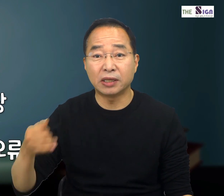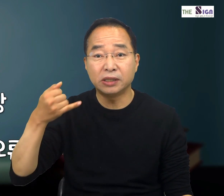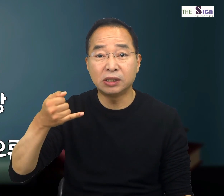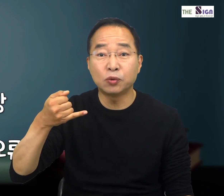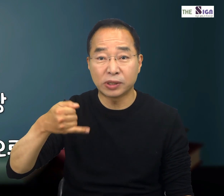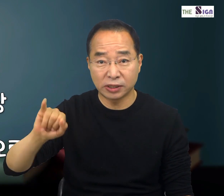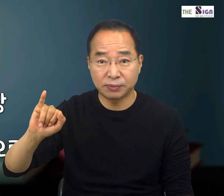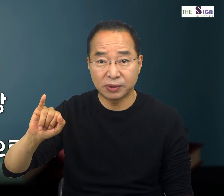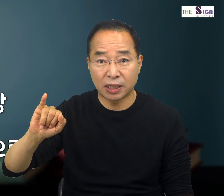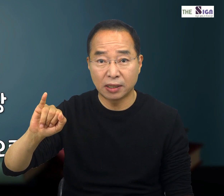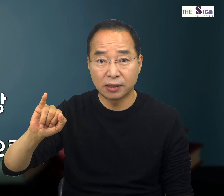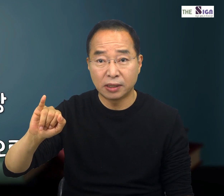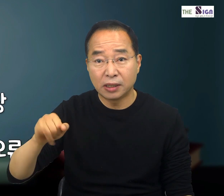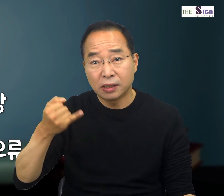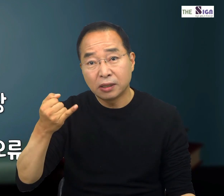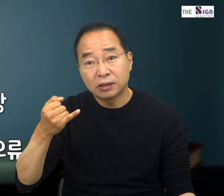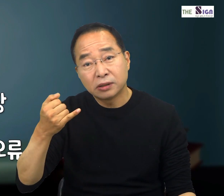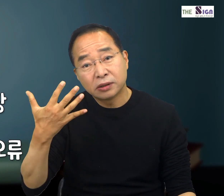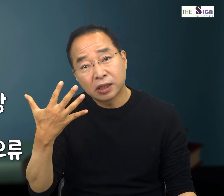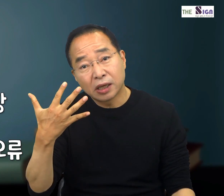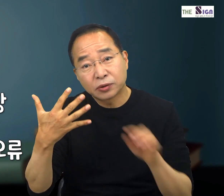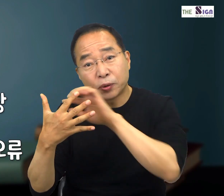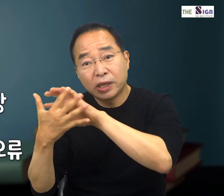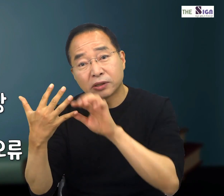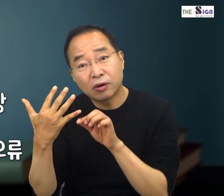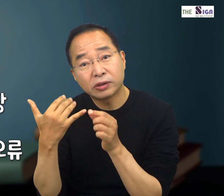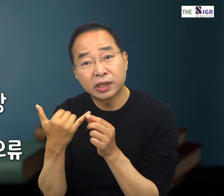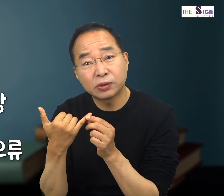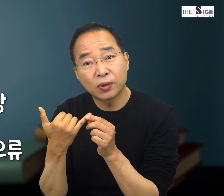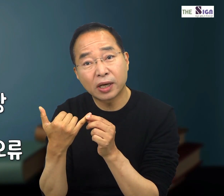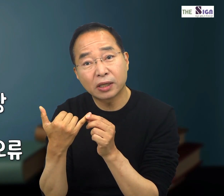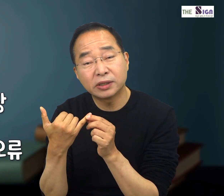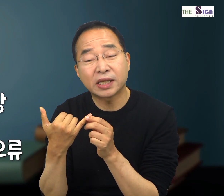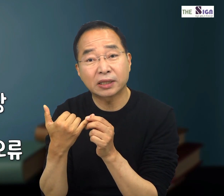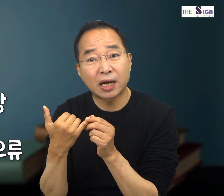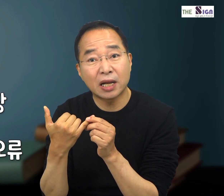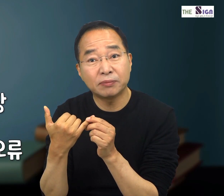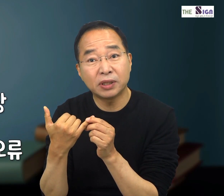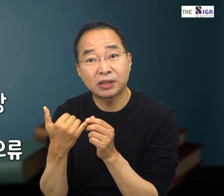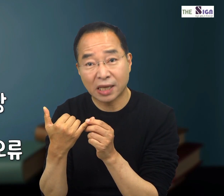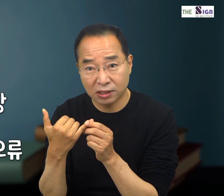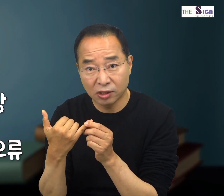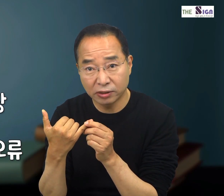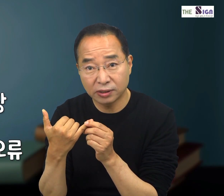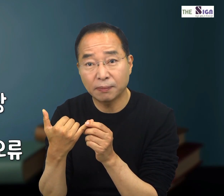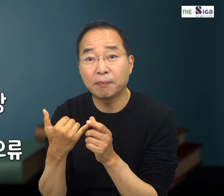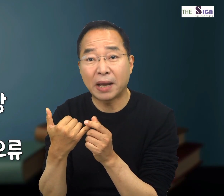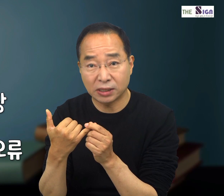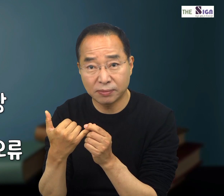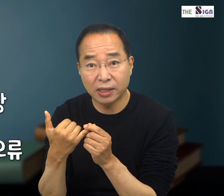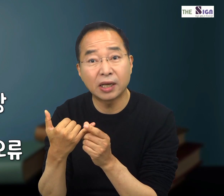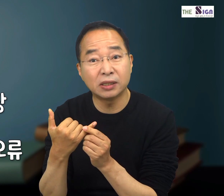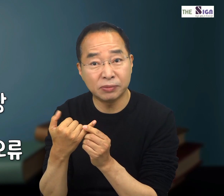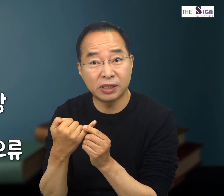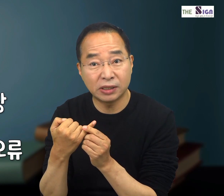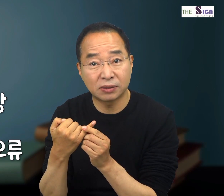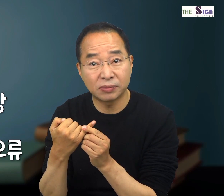이 동작을 씁니다. 자, 손에서 새끼손가락은 작다라는 의미, 작은 것, 마지막이라는 의미가 있습니다.